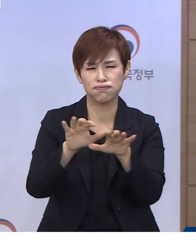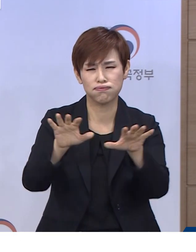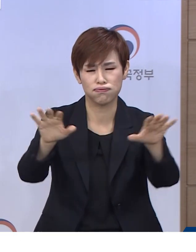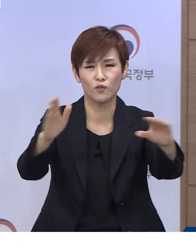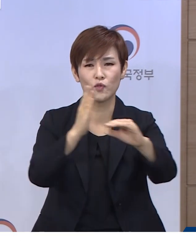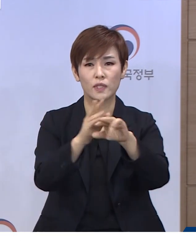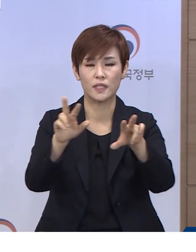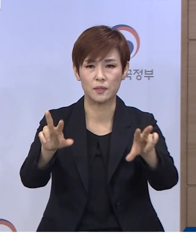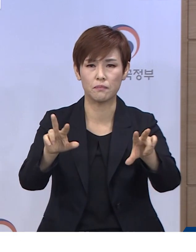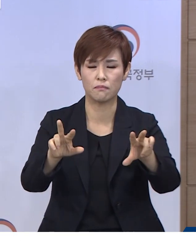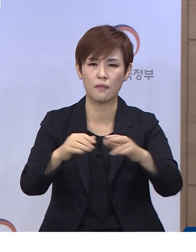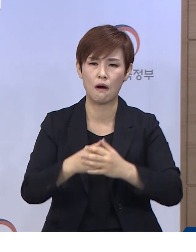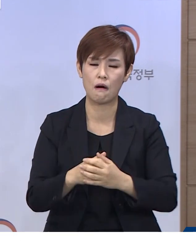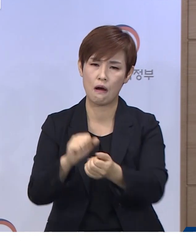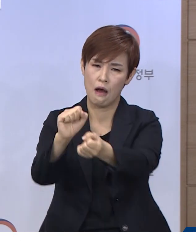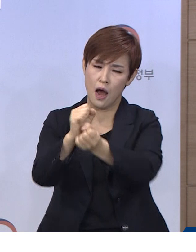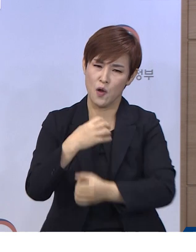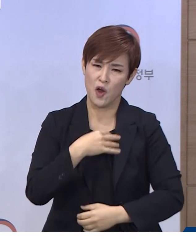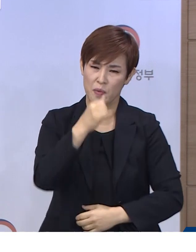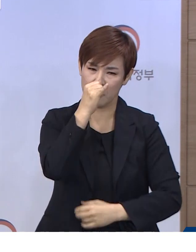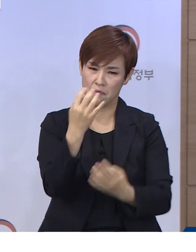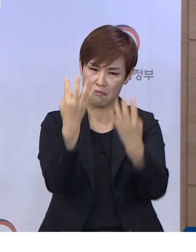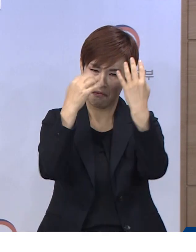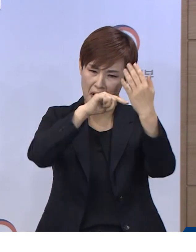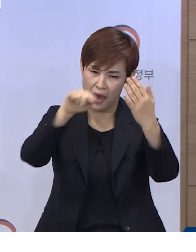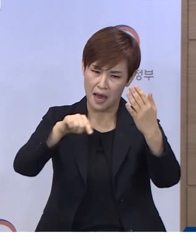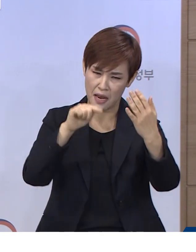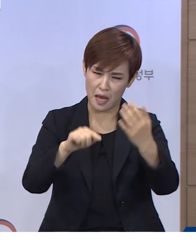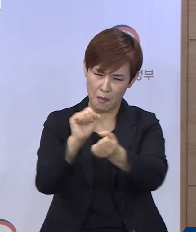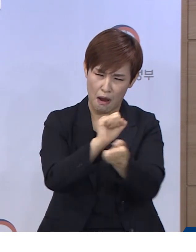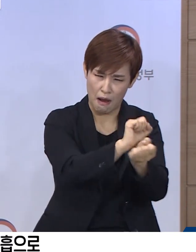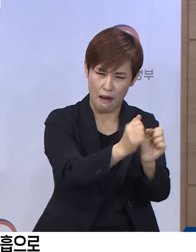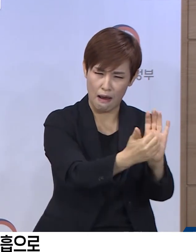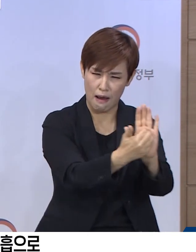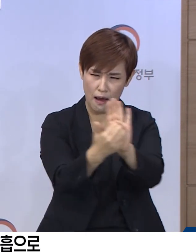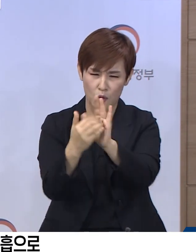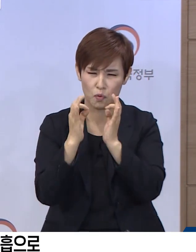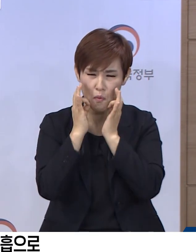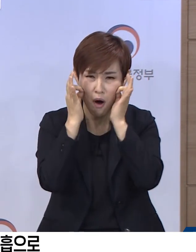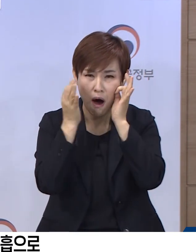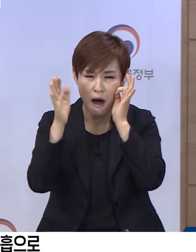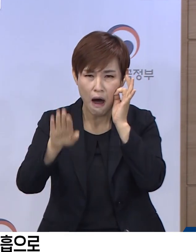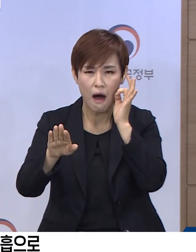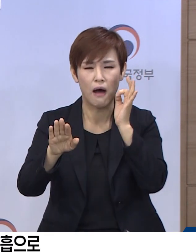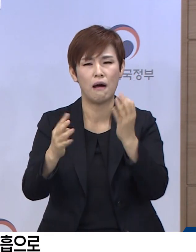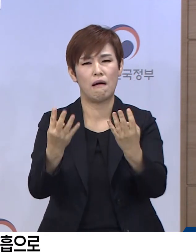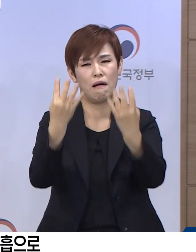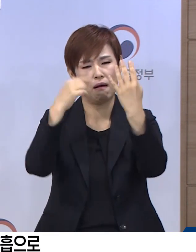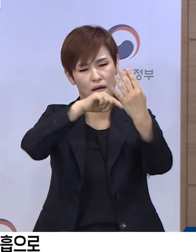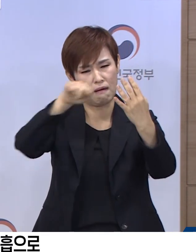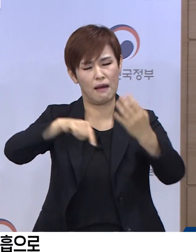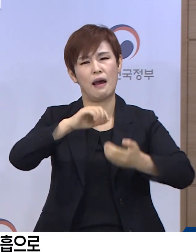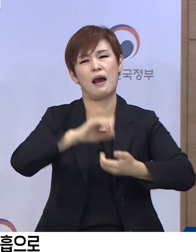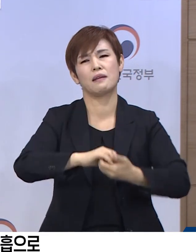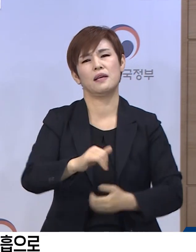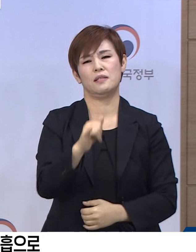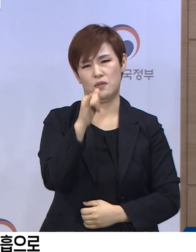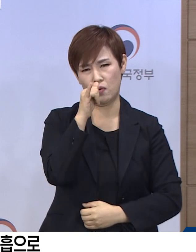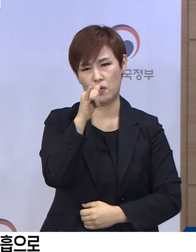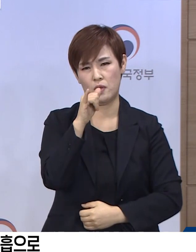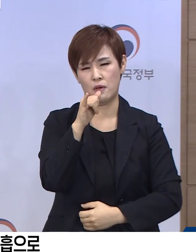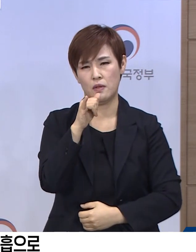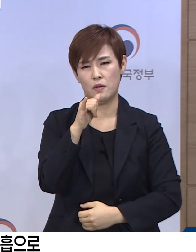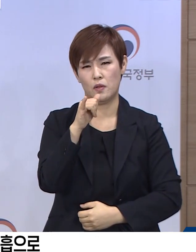감염에 취약한 조정수 절의 확산 방지를 위해 노력하였으나 구금 시설이 갖고 있는 한계와 선제적인 방역